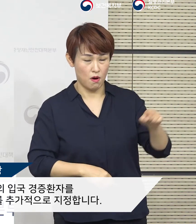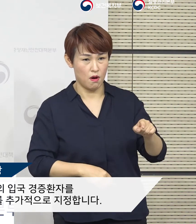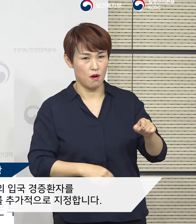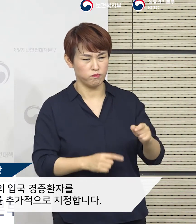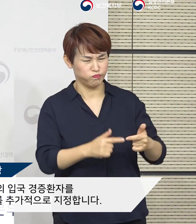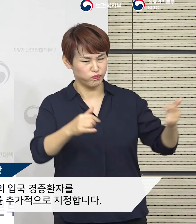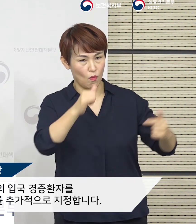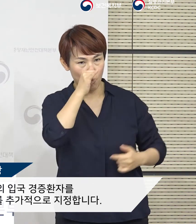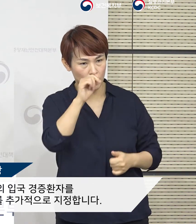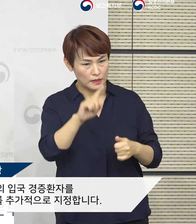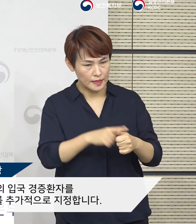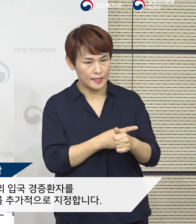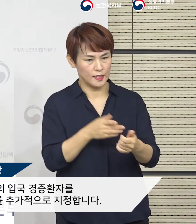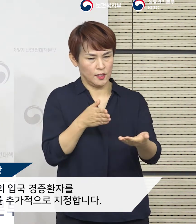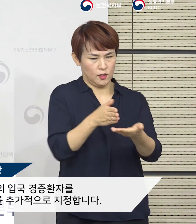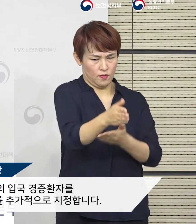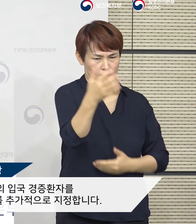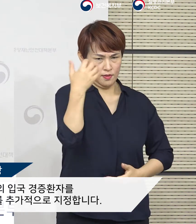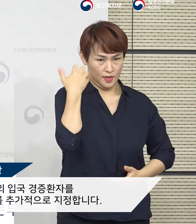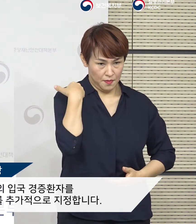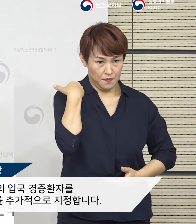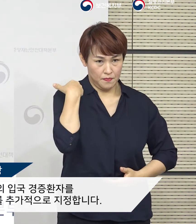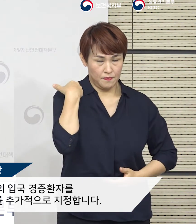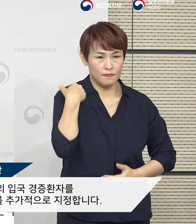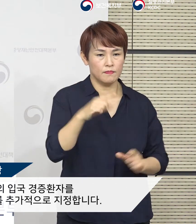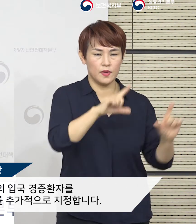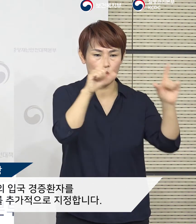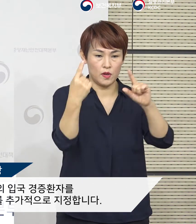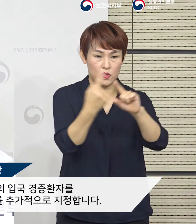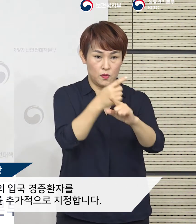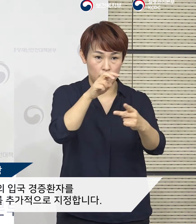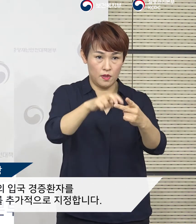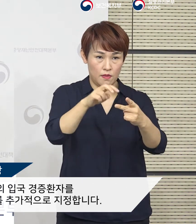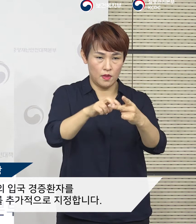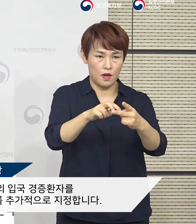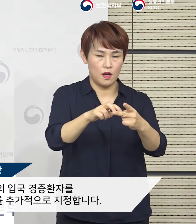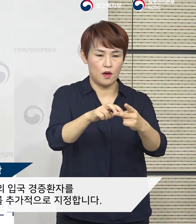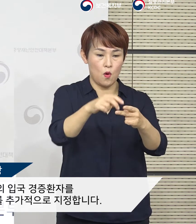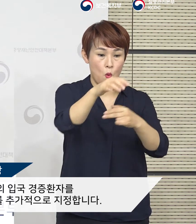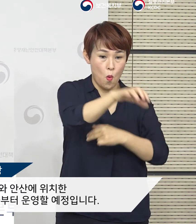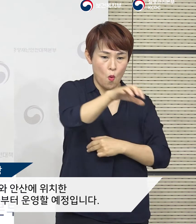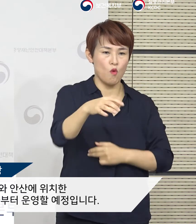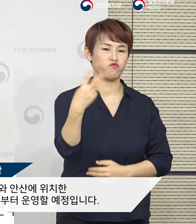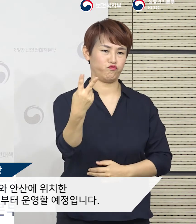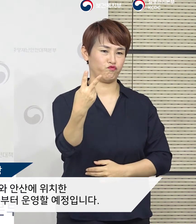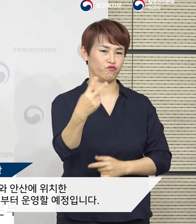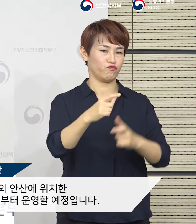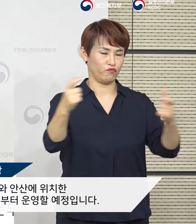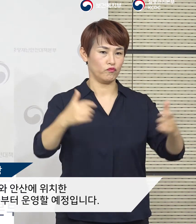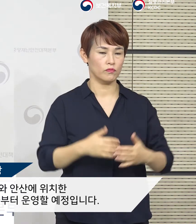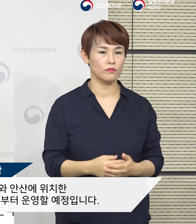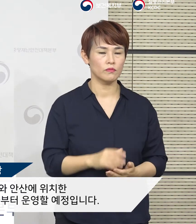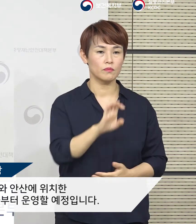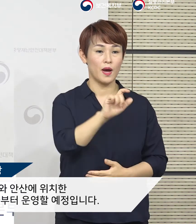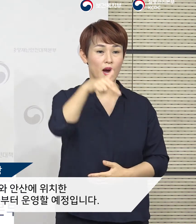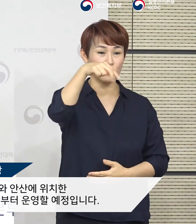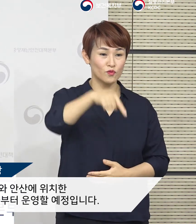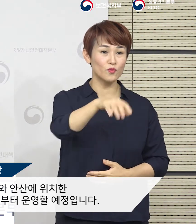환자를 전담으로 치료하기 위한 생활치료센터 2개소를 추가적으로 지정합니다. 파주